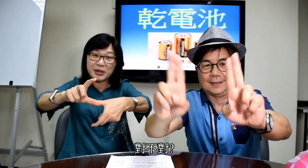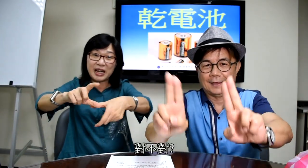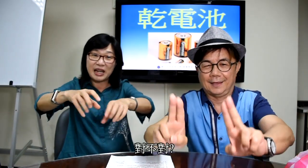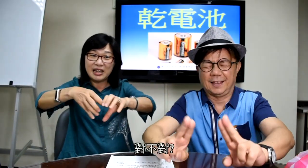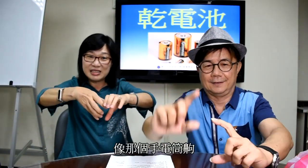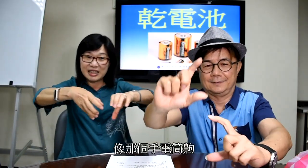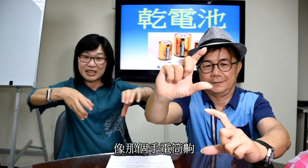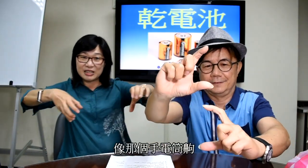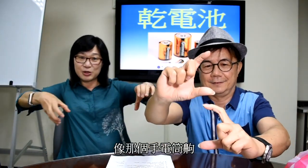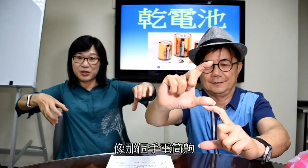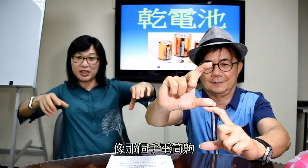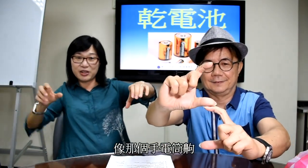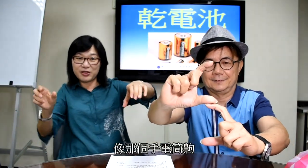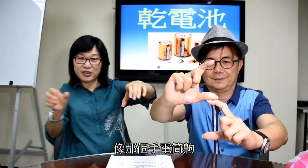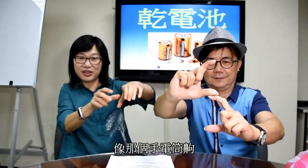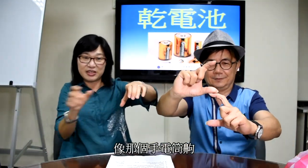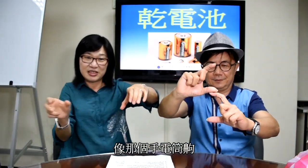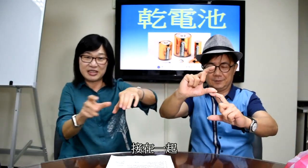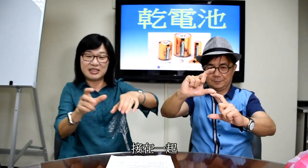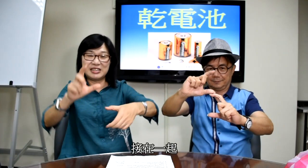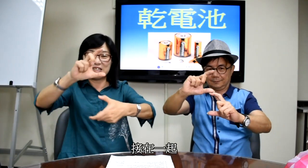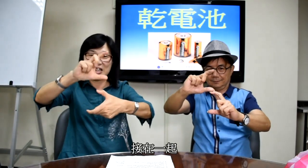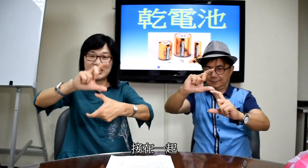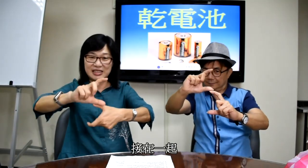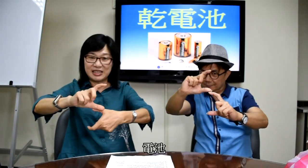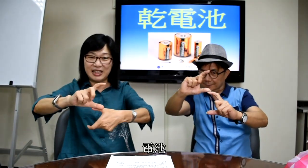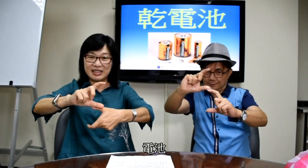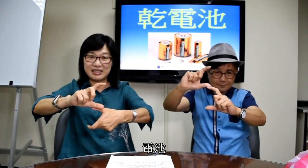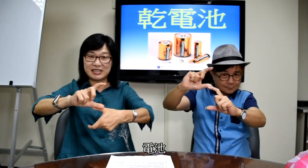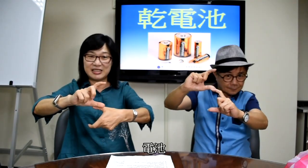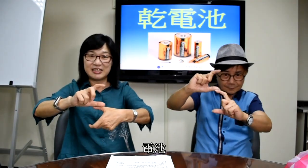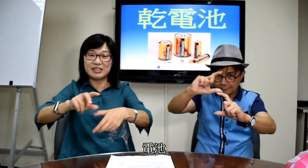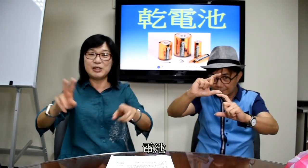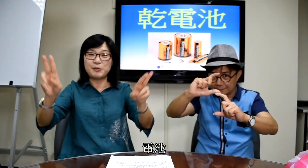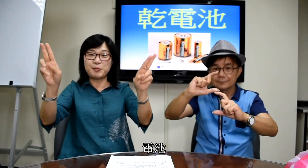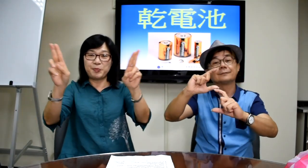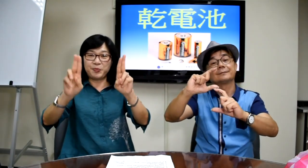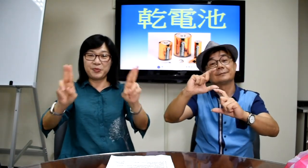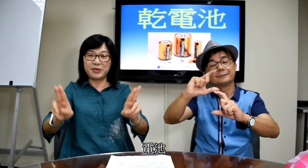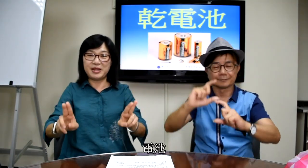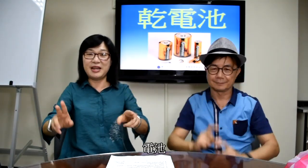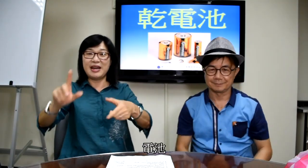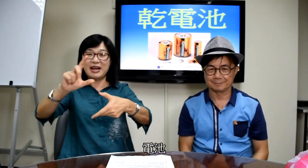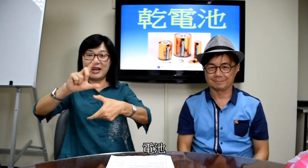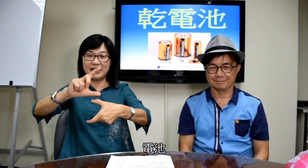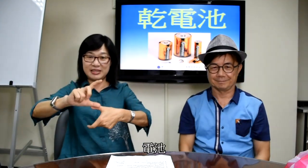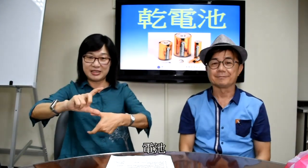对？像那个手电筒，好，接在一起，电池，电池。